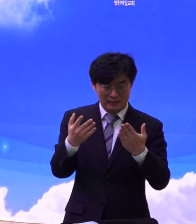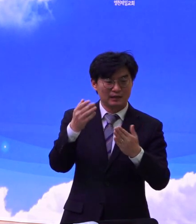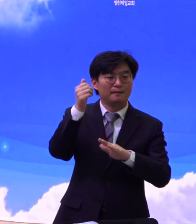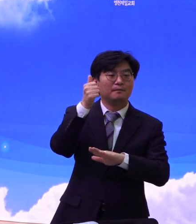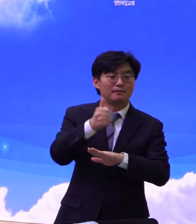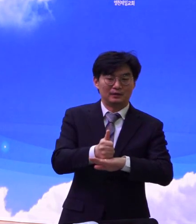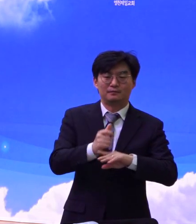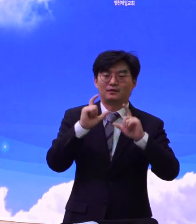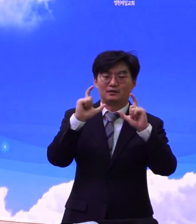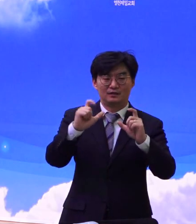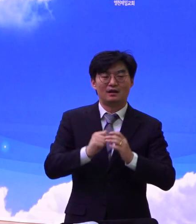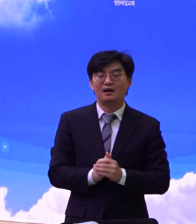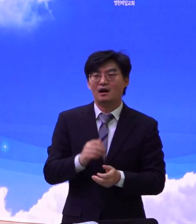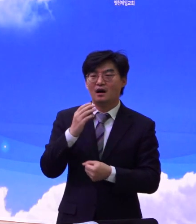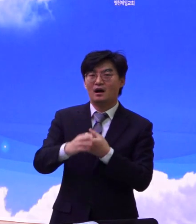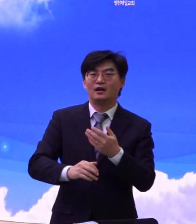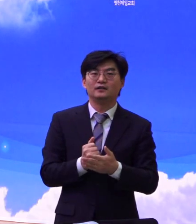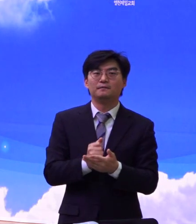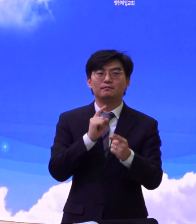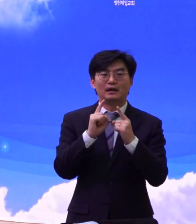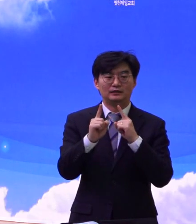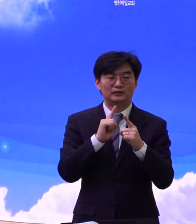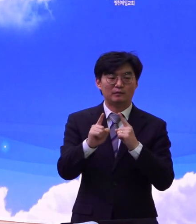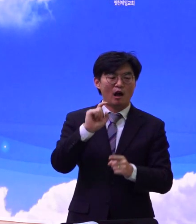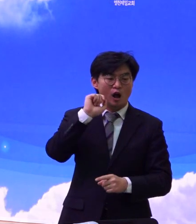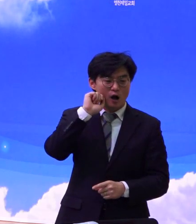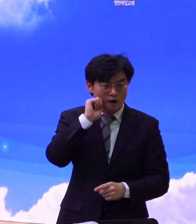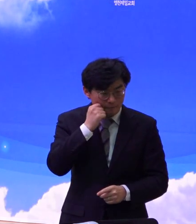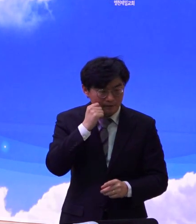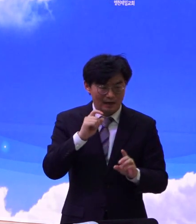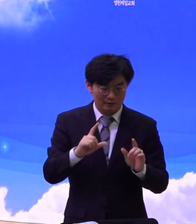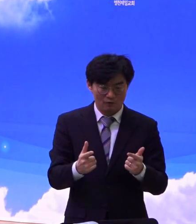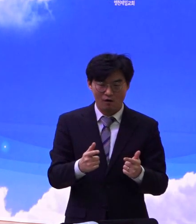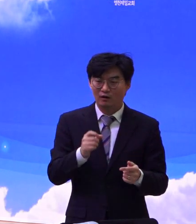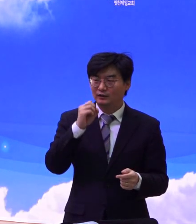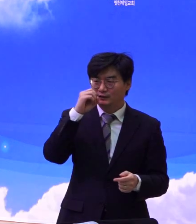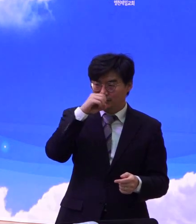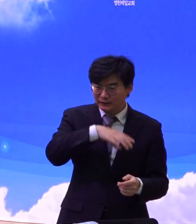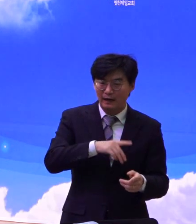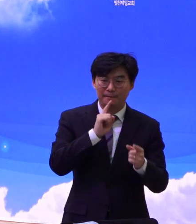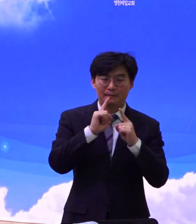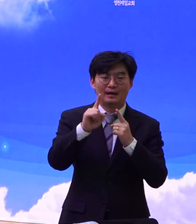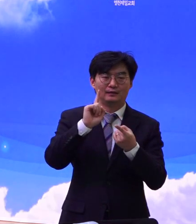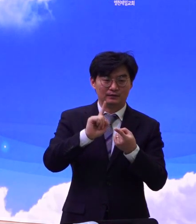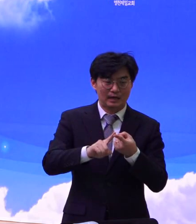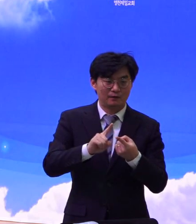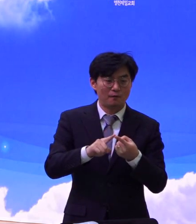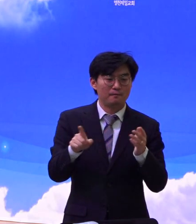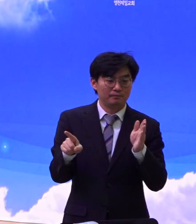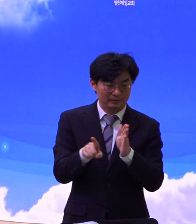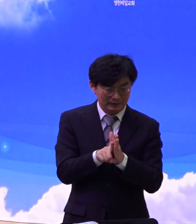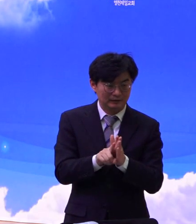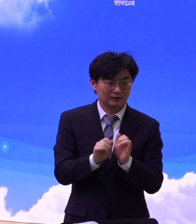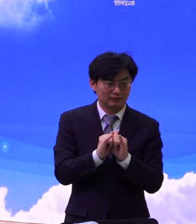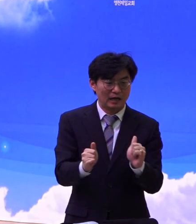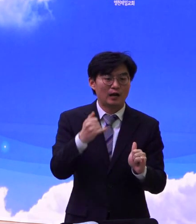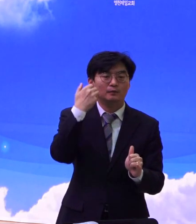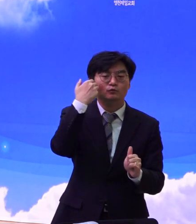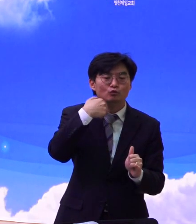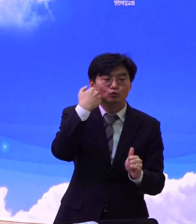하나님 말씀에 단순하게 순종하는 말씀 그 자체를 그대로 믿는 믿음의 세대를 가려내셨던